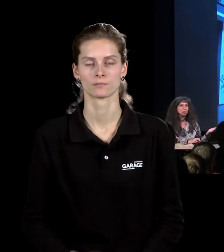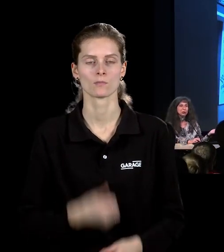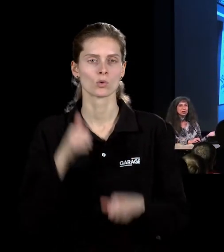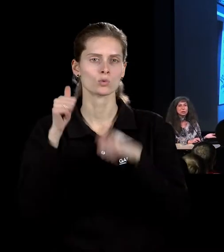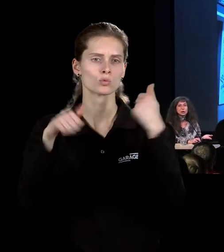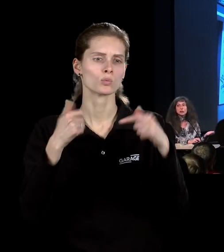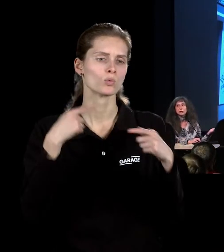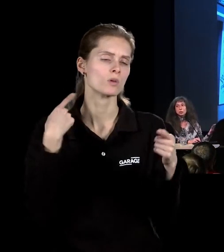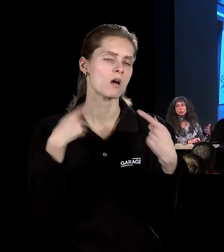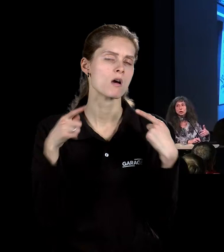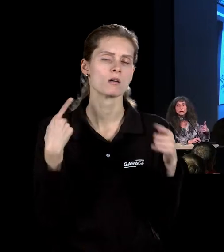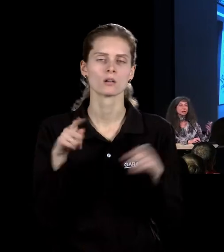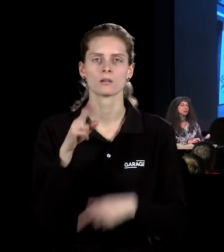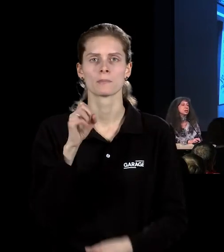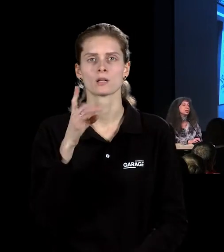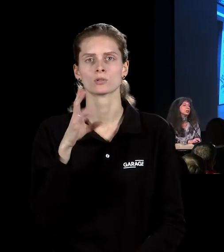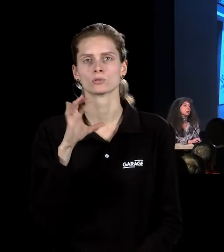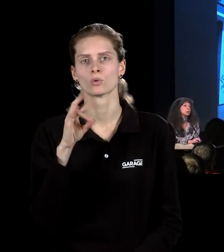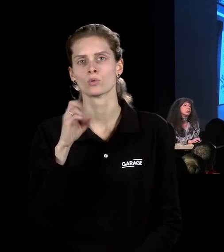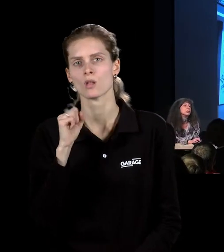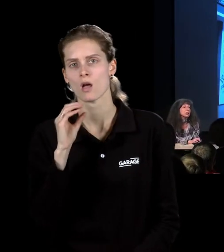могут быть буддийские персонажи, это могут быть какие-то